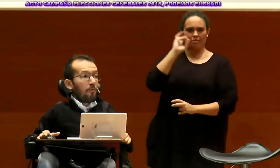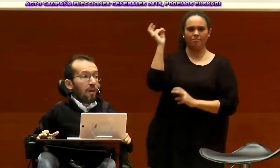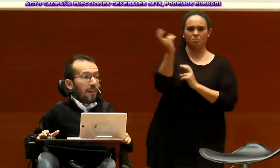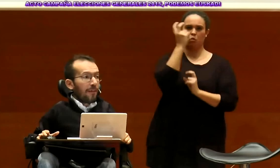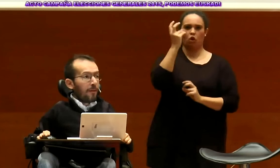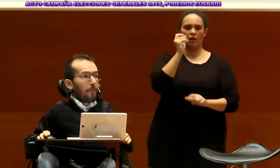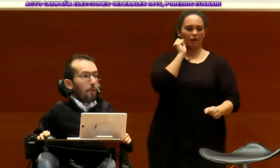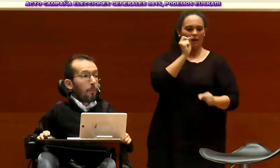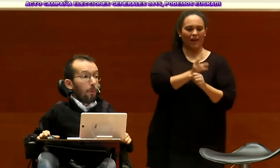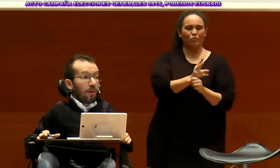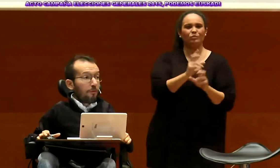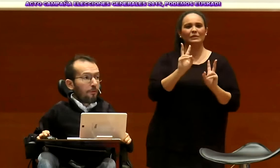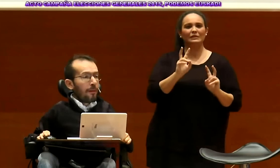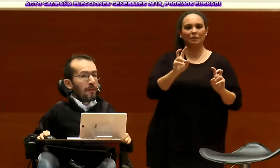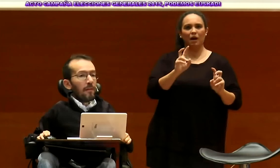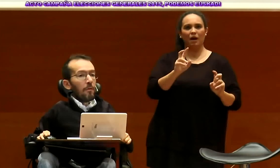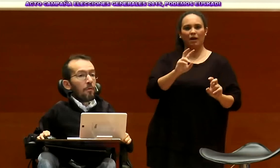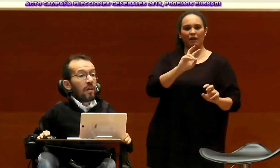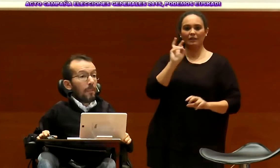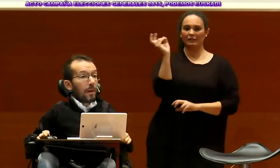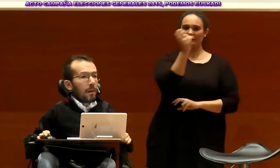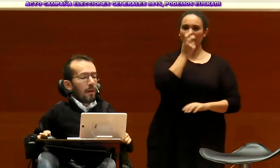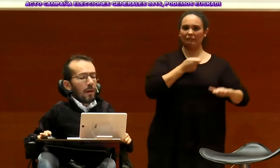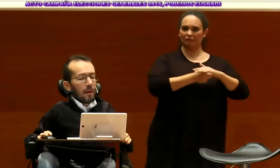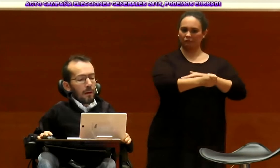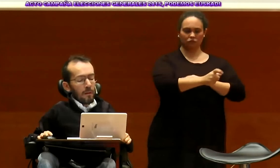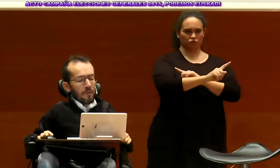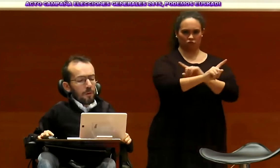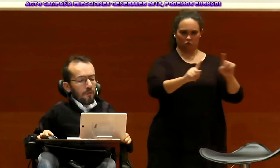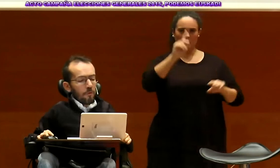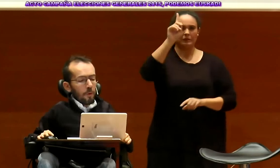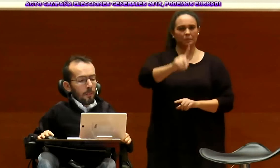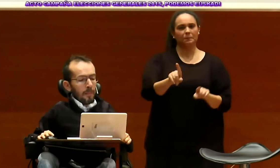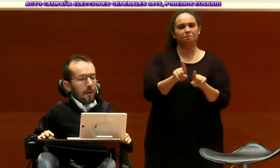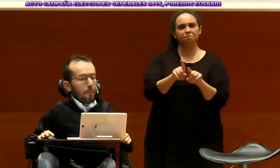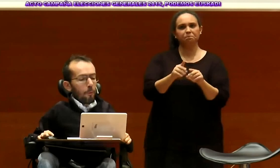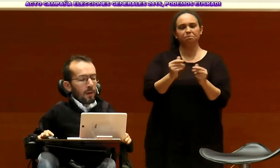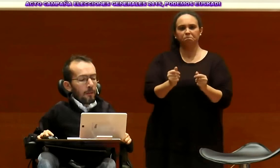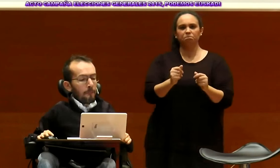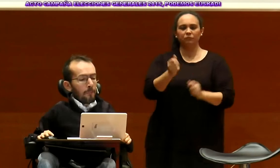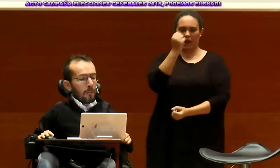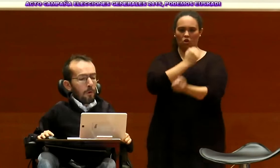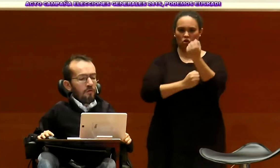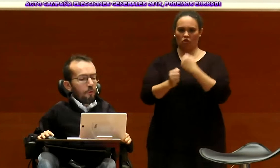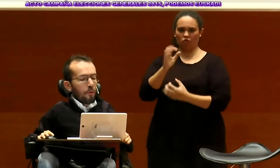que apostar por eso, sino también es una cuestión económica.